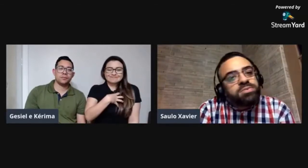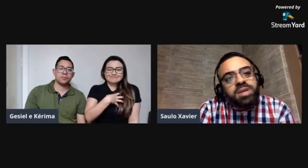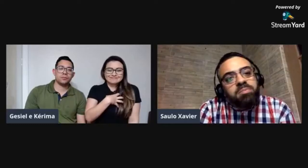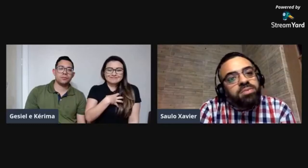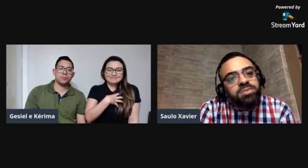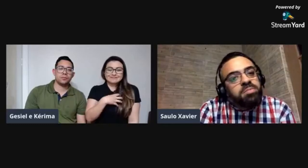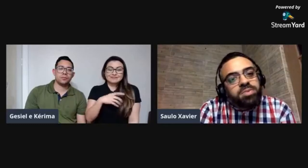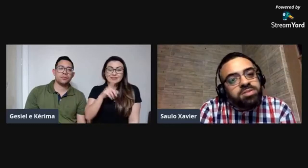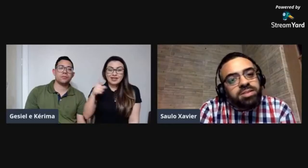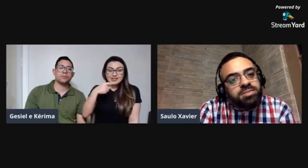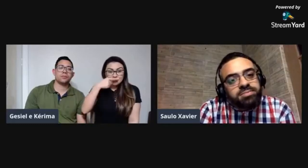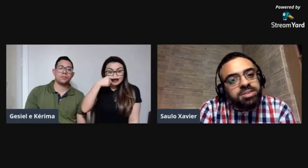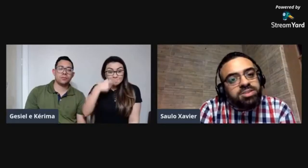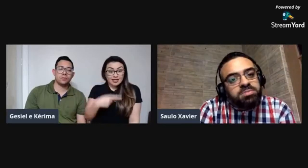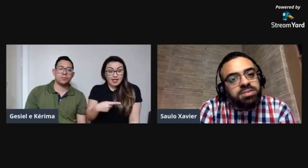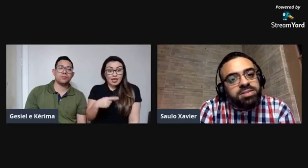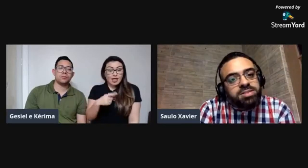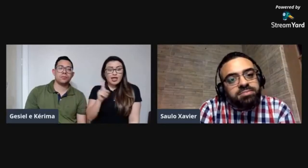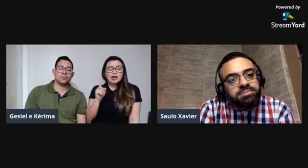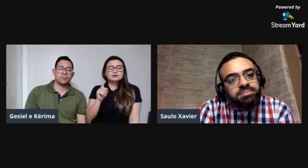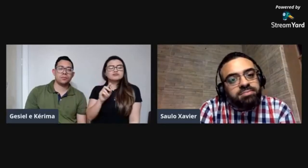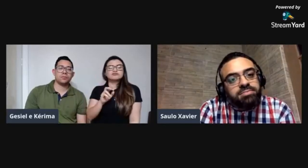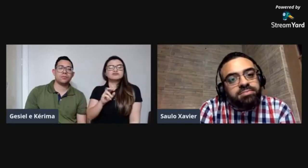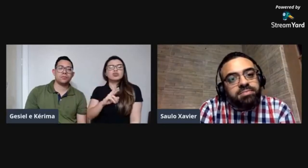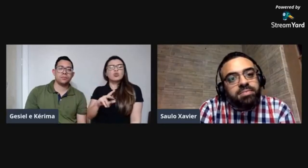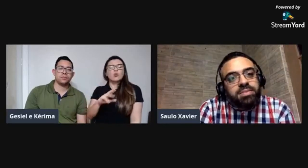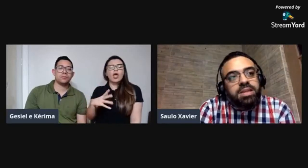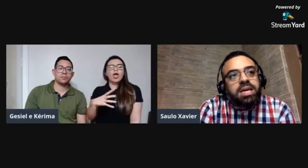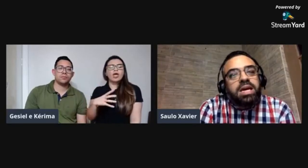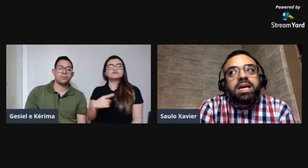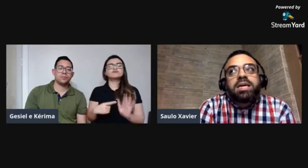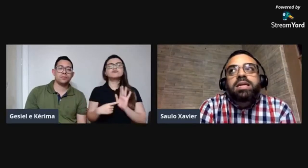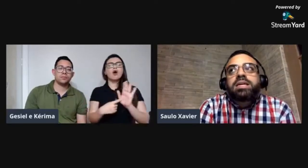tailandês não demonstra sentimento assim.